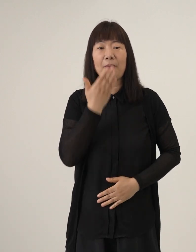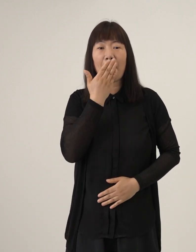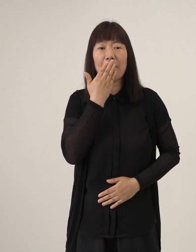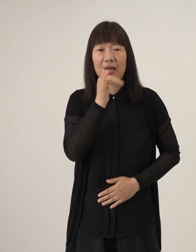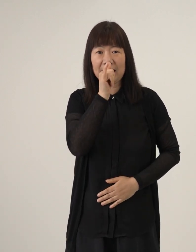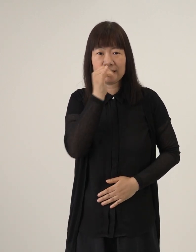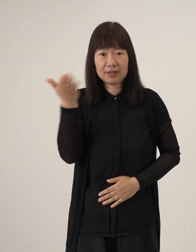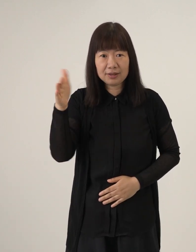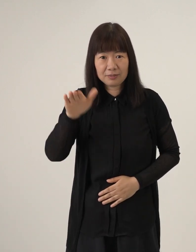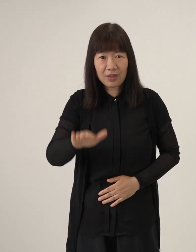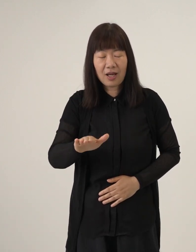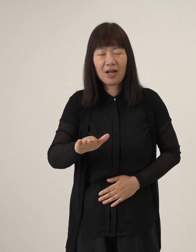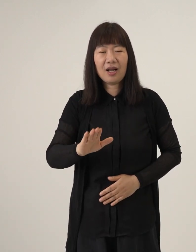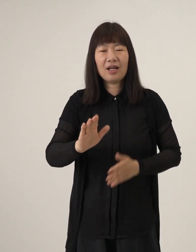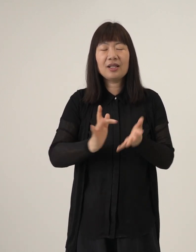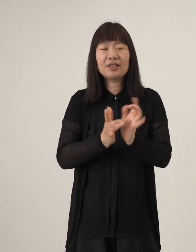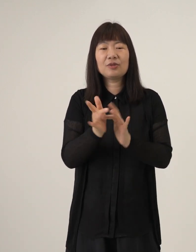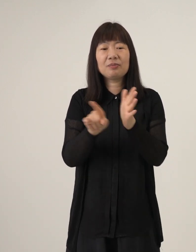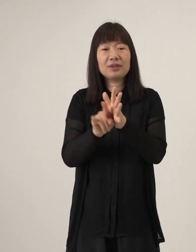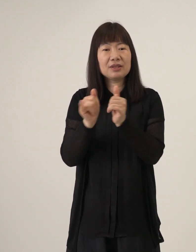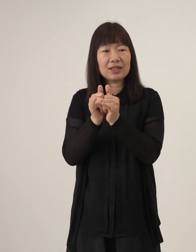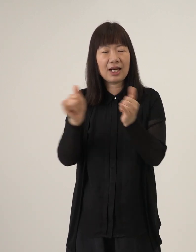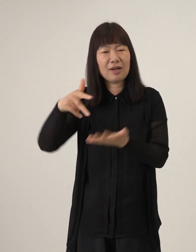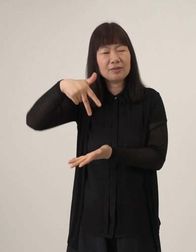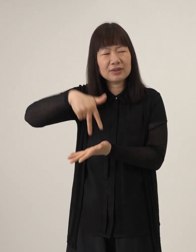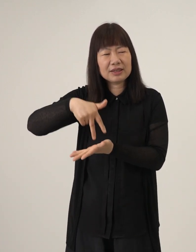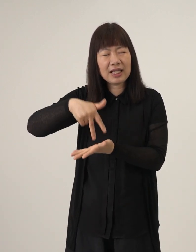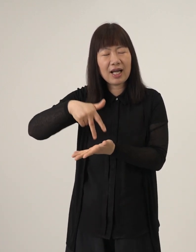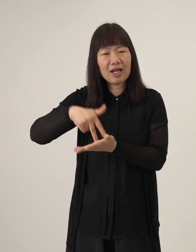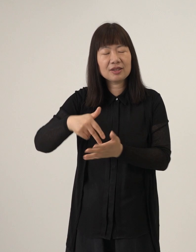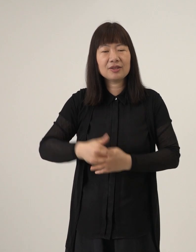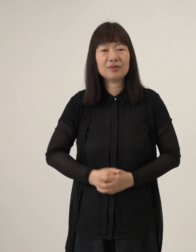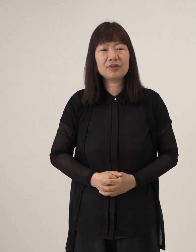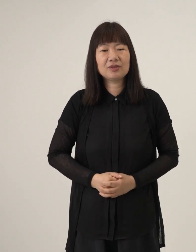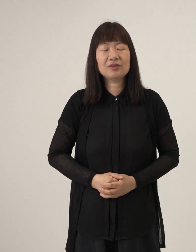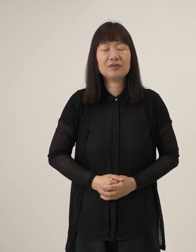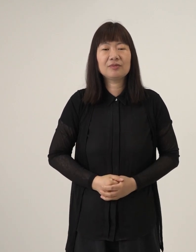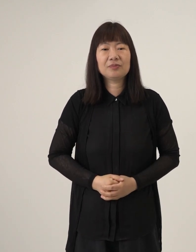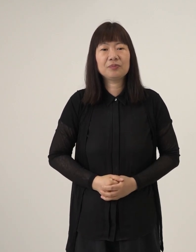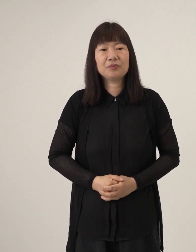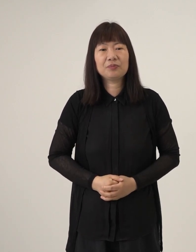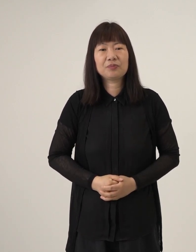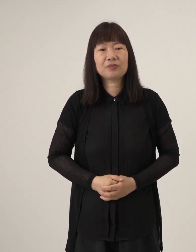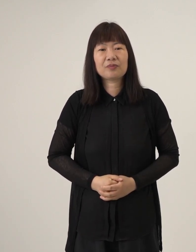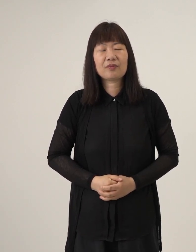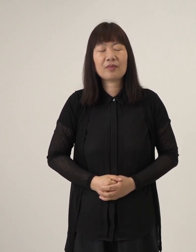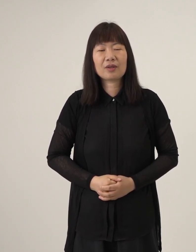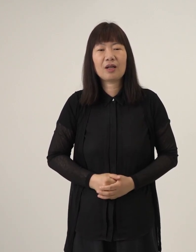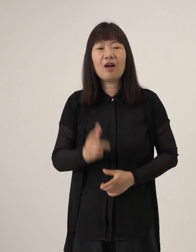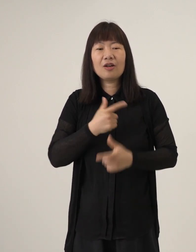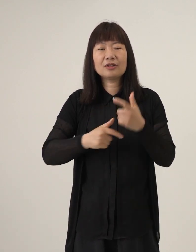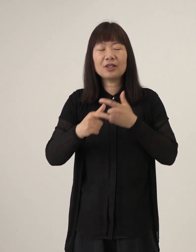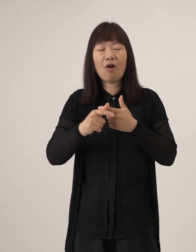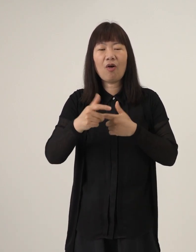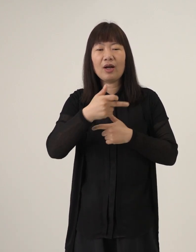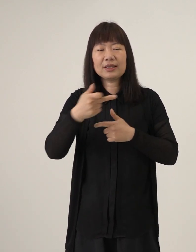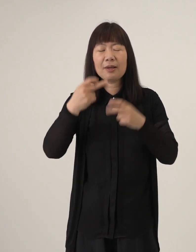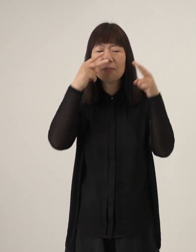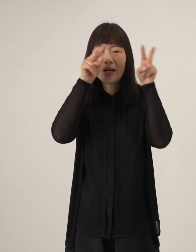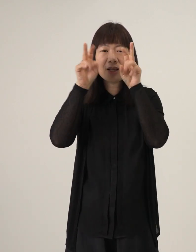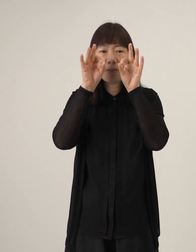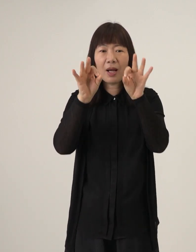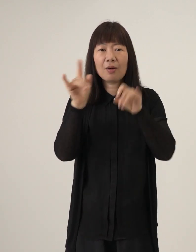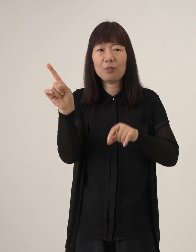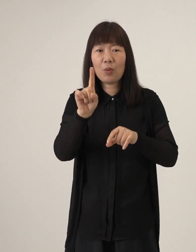하겠지만 그리스도인들은 그런 분석을 넘어서 바라볼 수 있는 것은